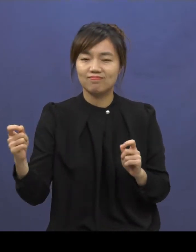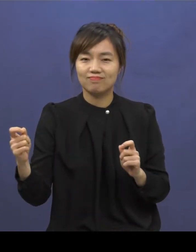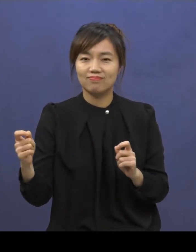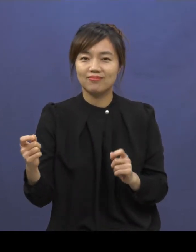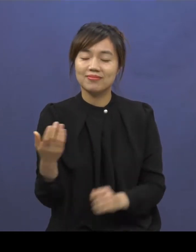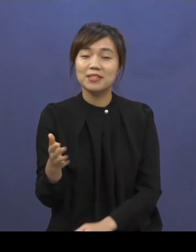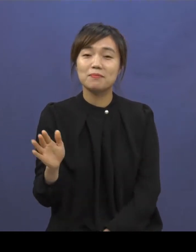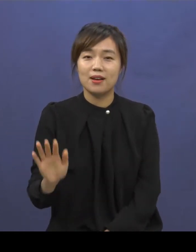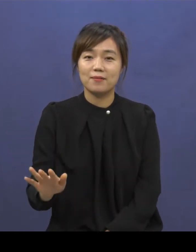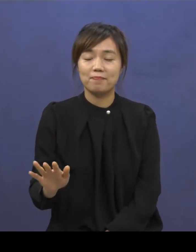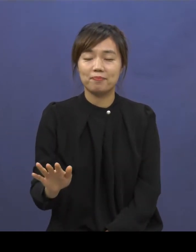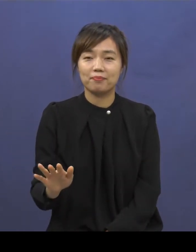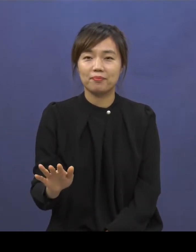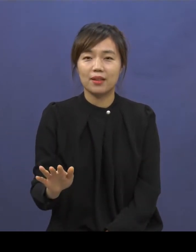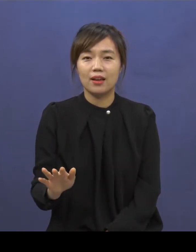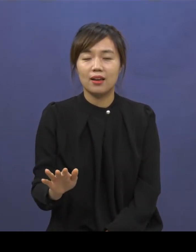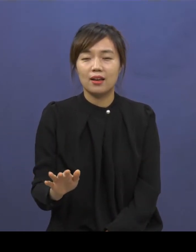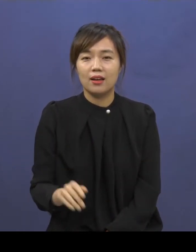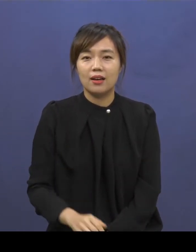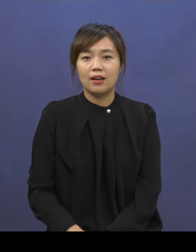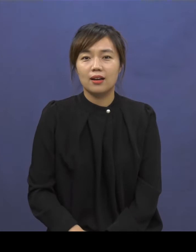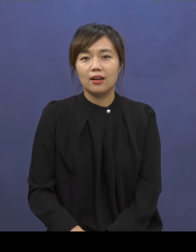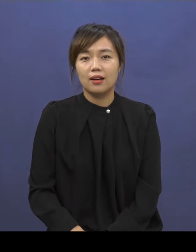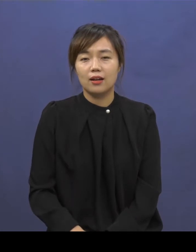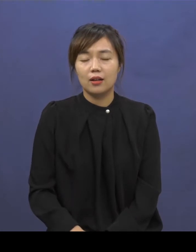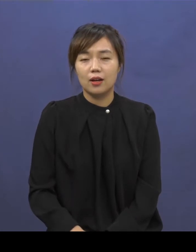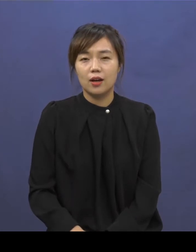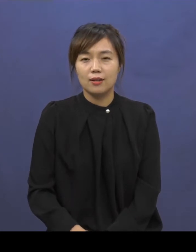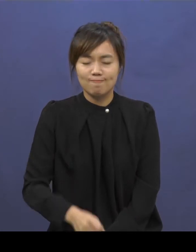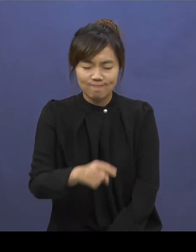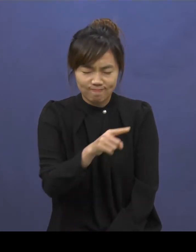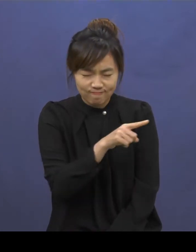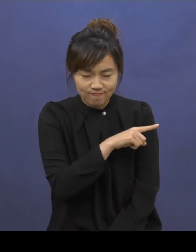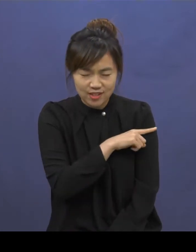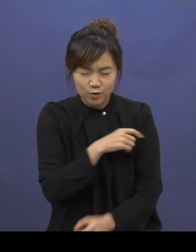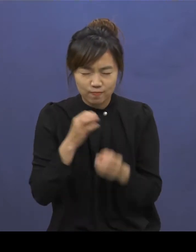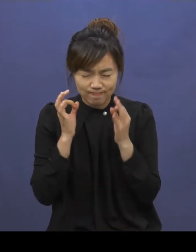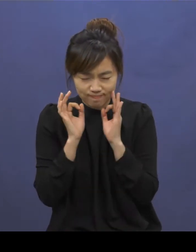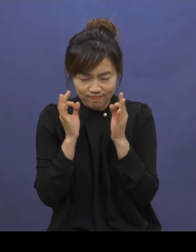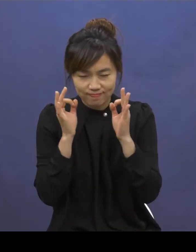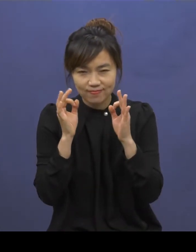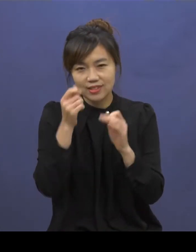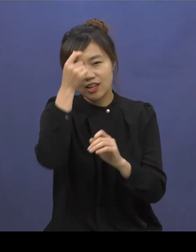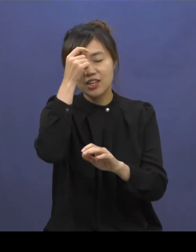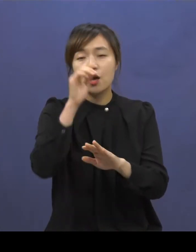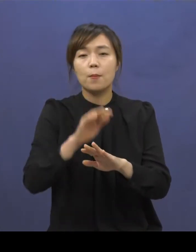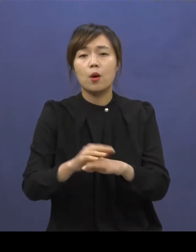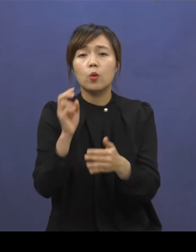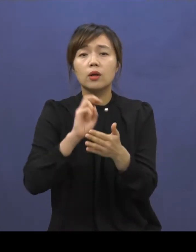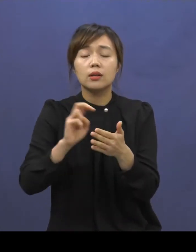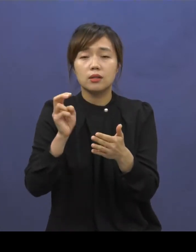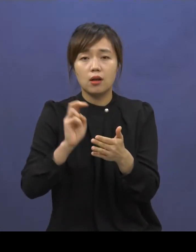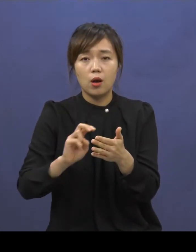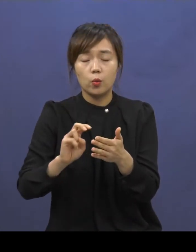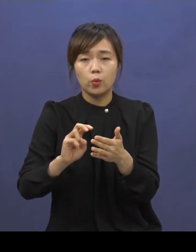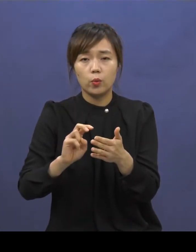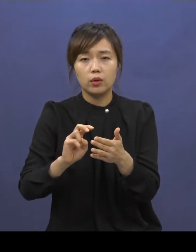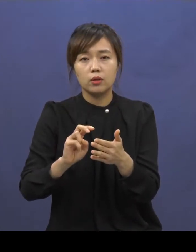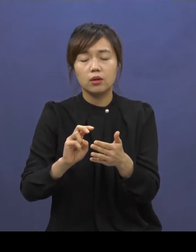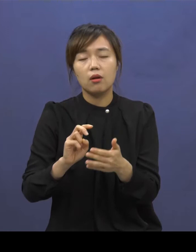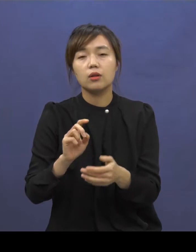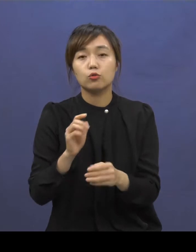삶의 현장에서도 그렇게 정말 최선을 다해서 예배하고 찬양하고 있는지 우리가 한번 오늘